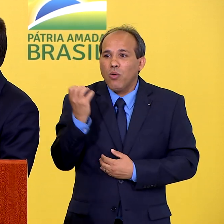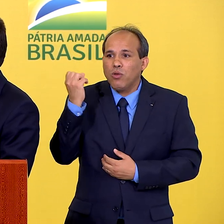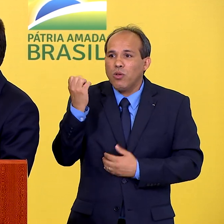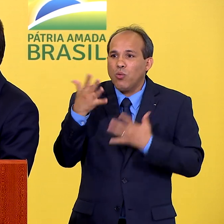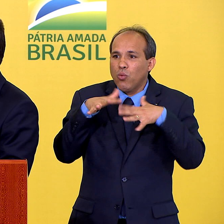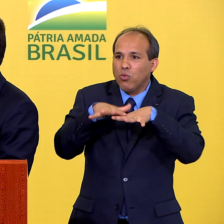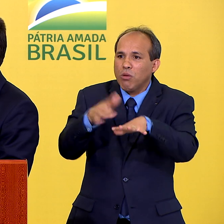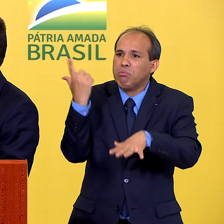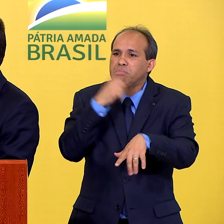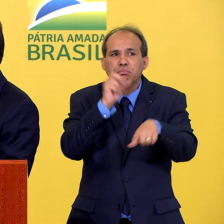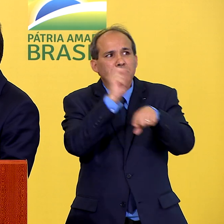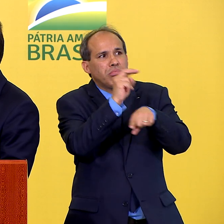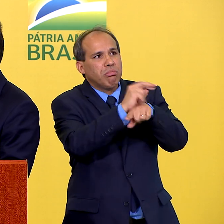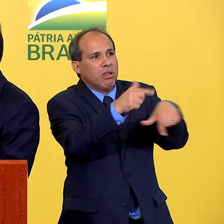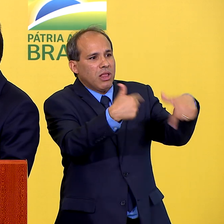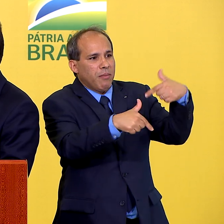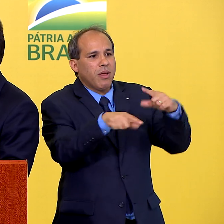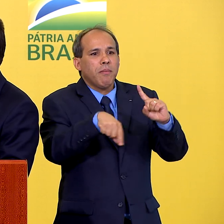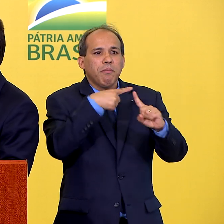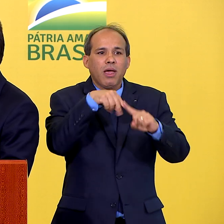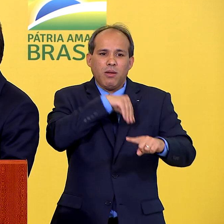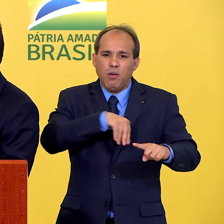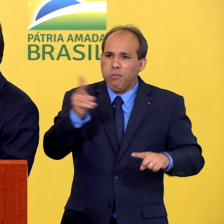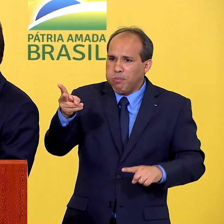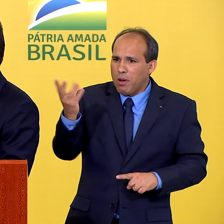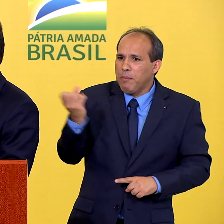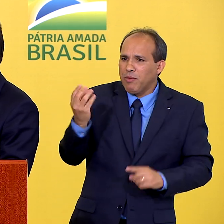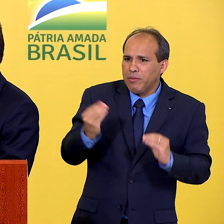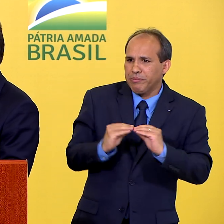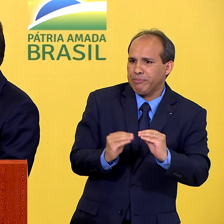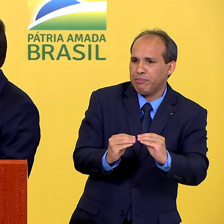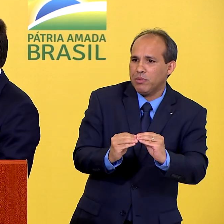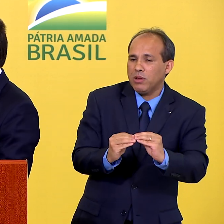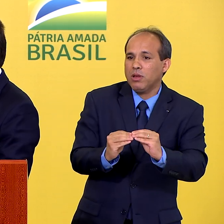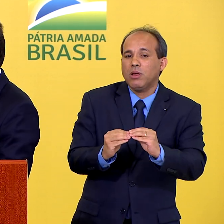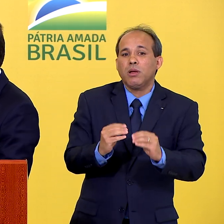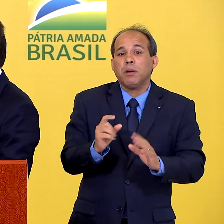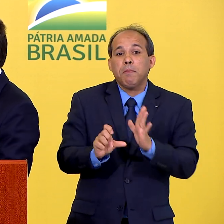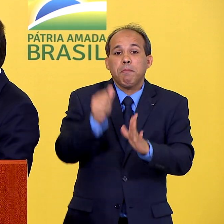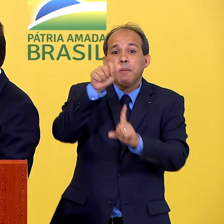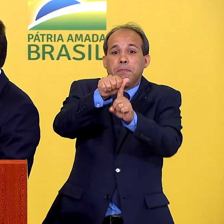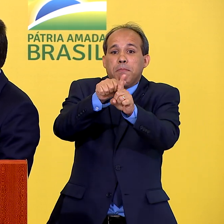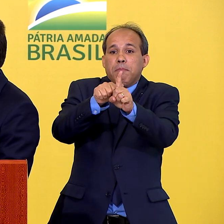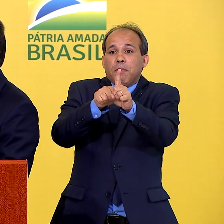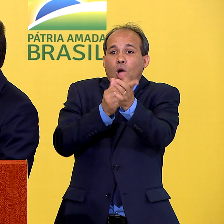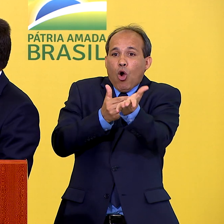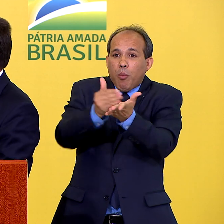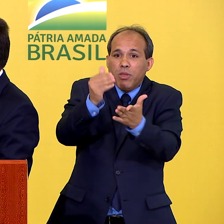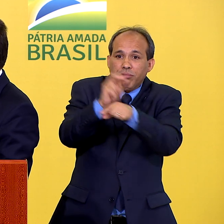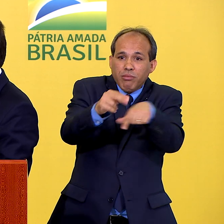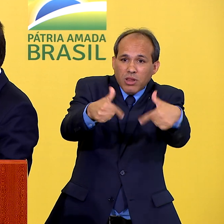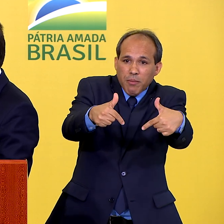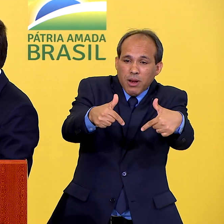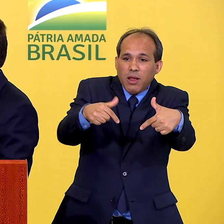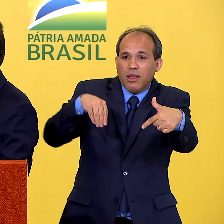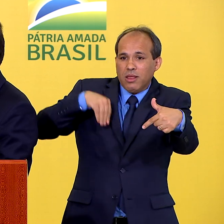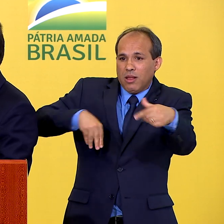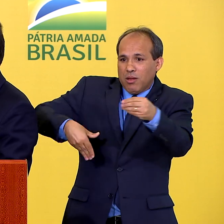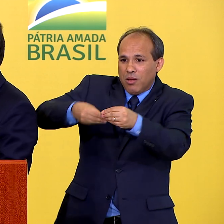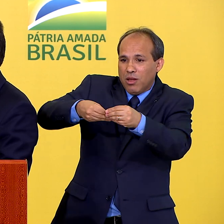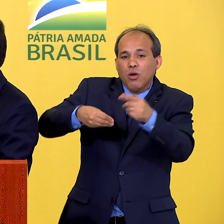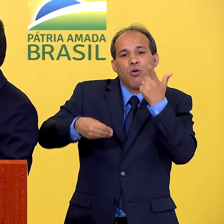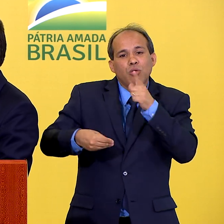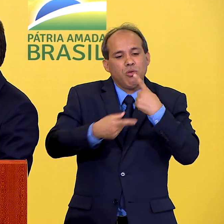trabalhar e ainda ganhar metade do benefício, e dessa forma teve gente que no primeiro mês que começou a trabalhar já foi